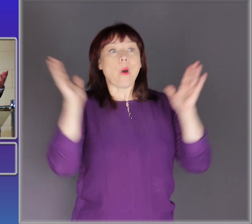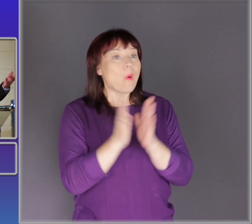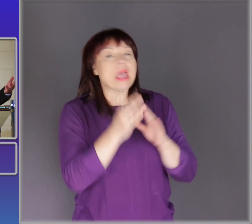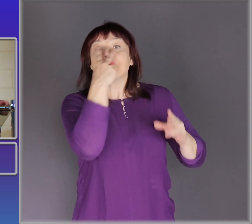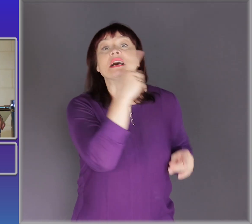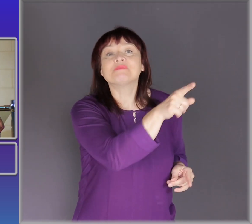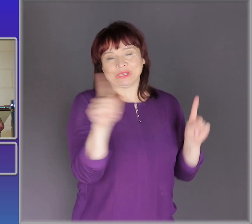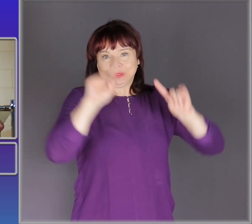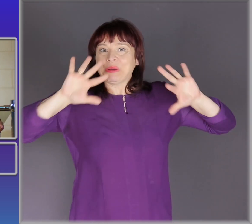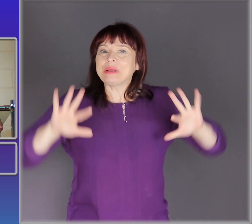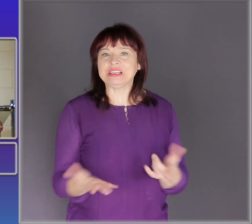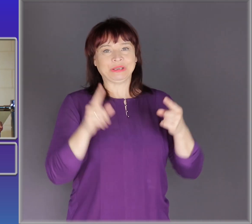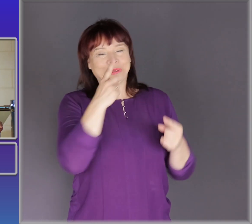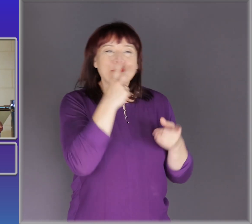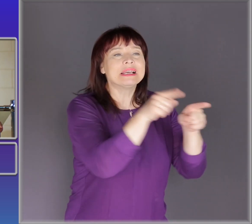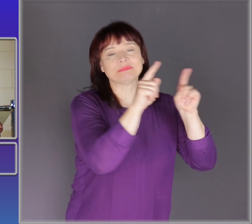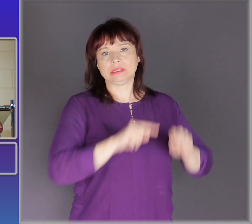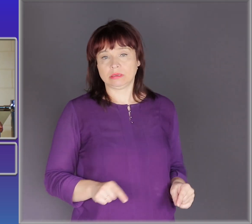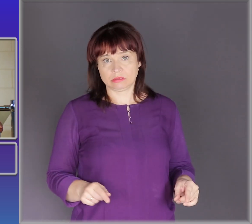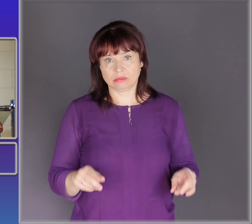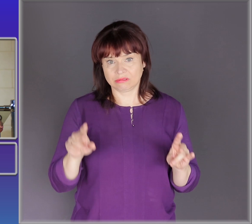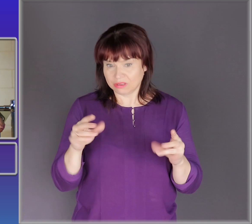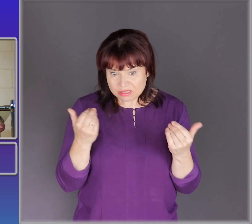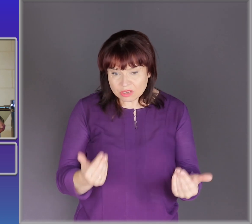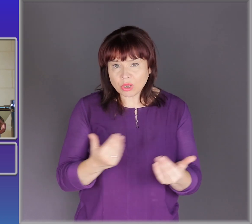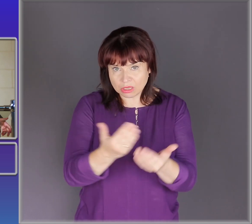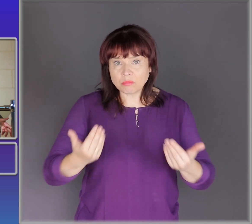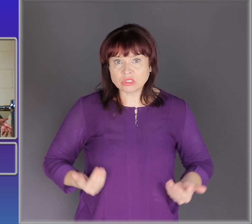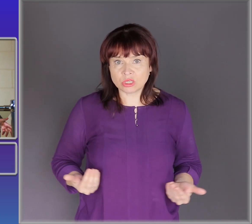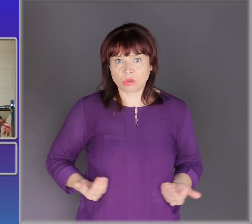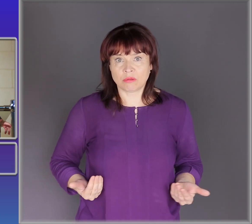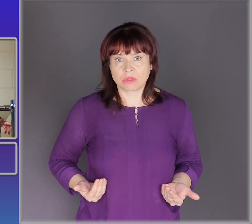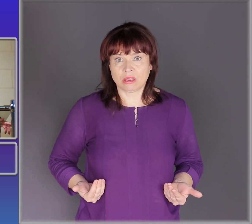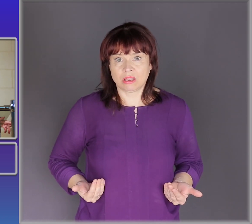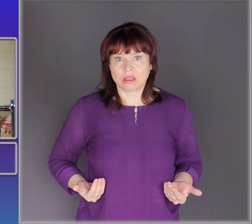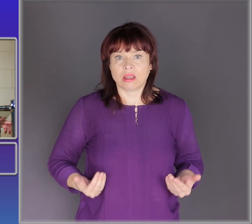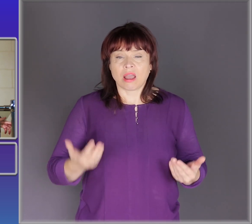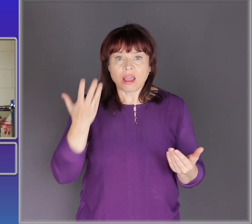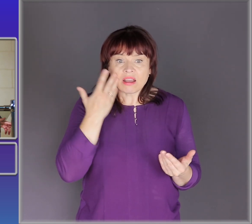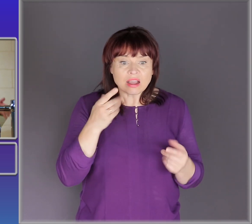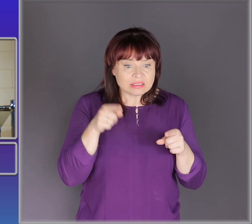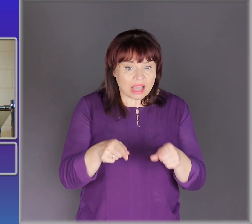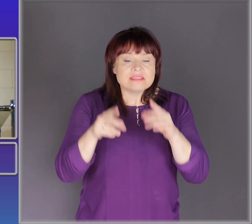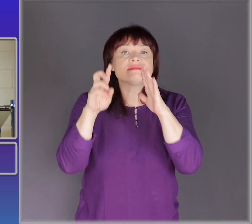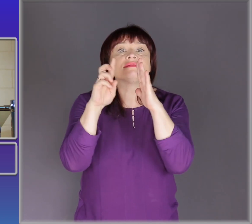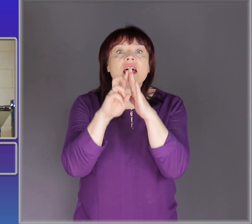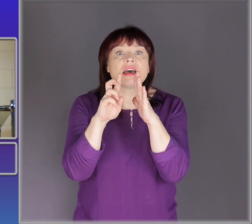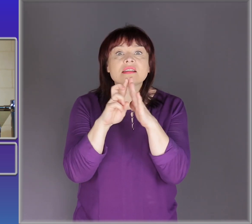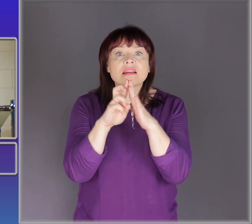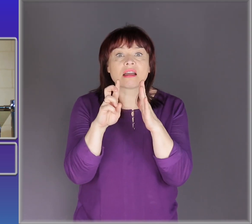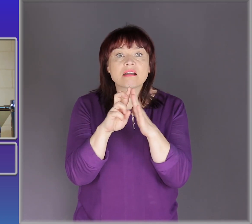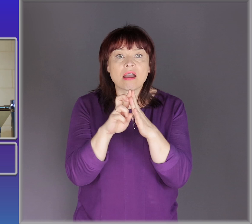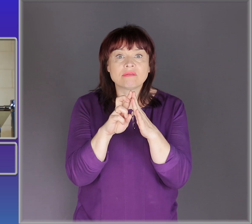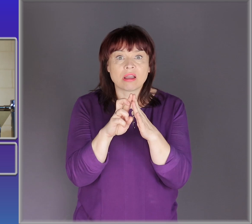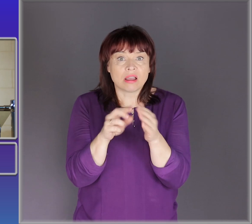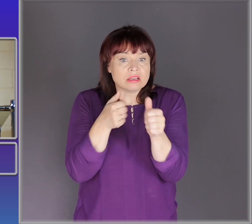его посмотрите что произошло посмотрите что произошло сегодня мы живем в век никогда этот мир когда даже церковь